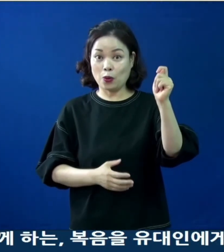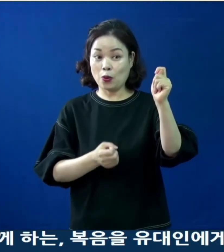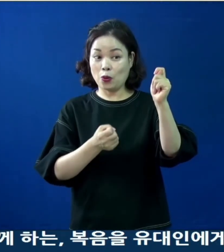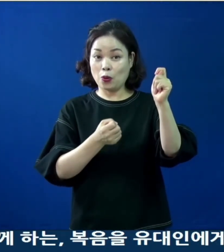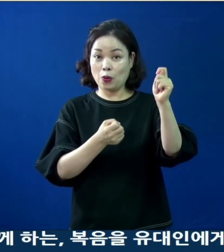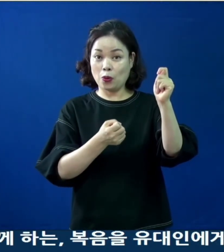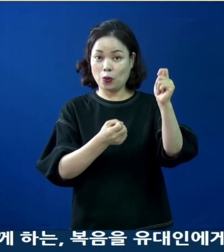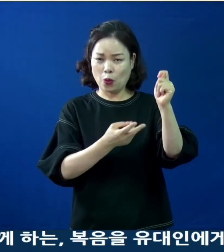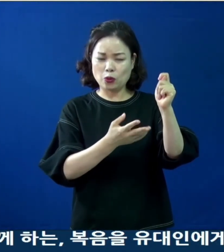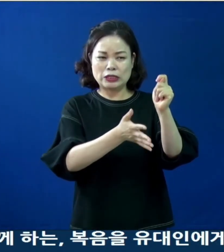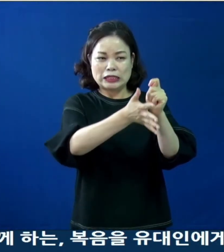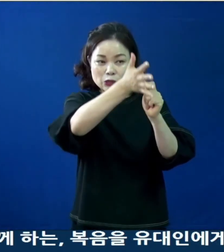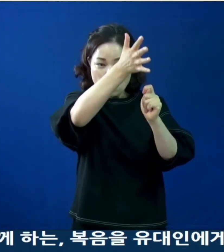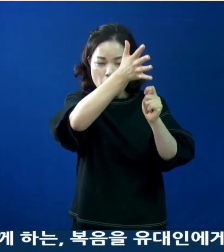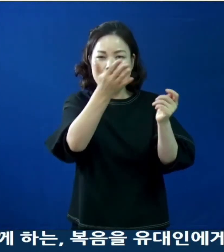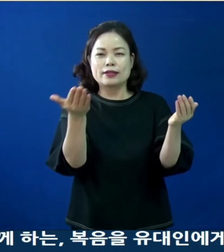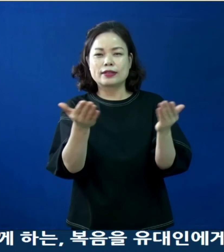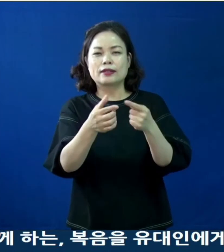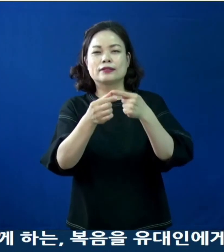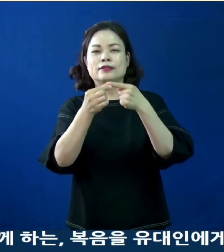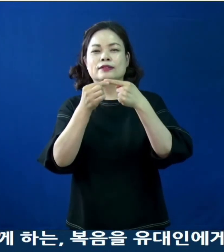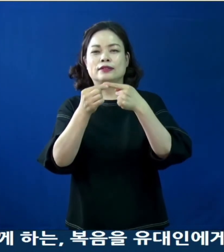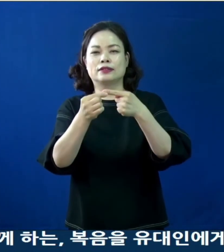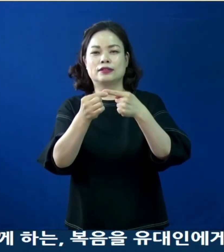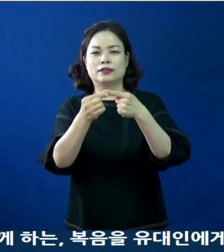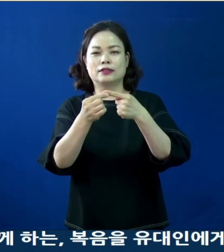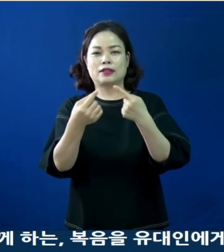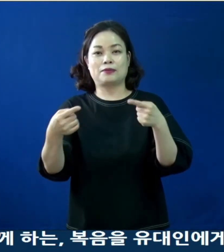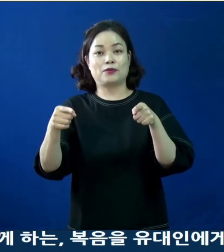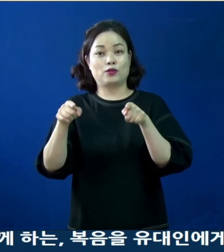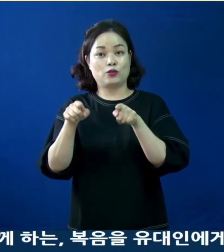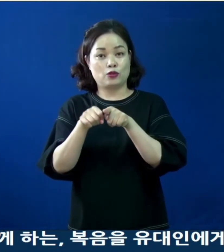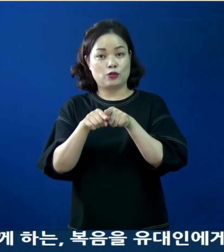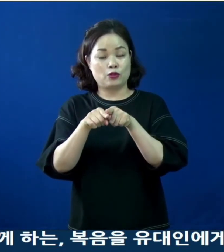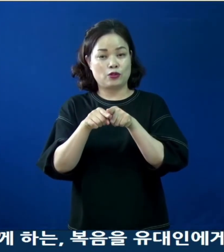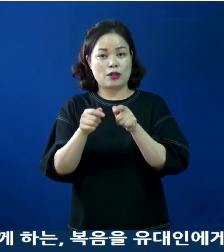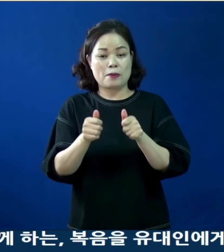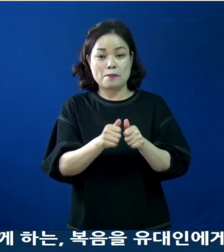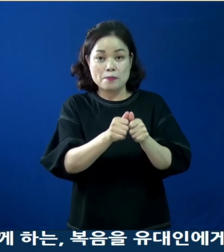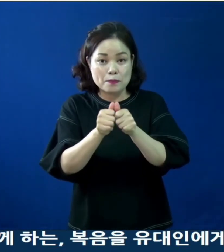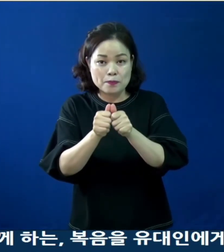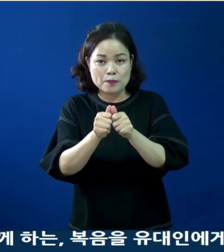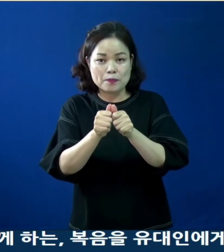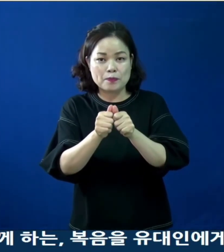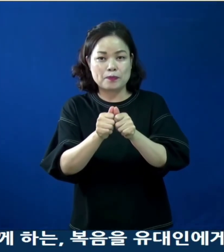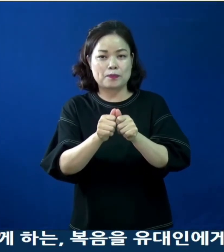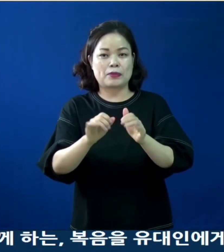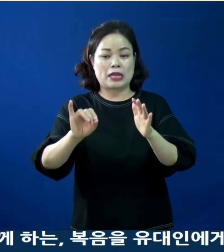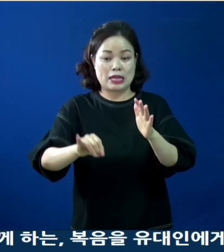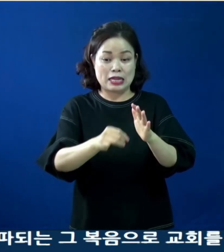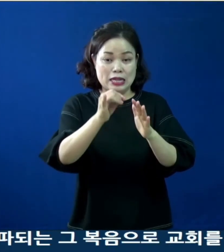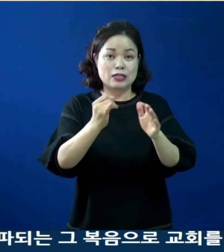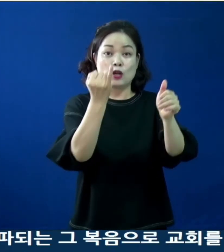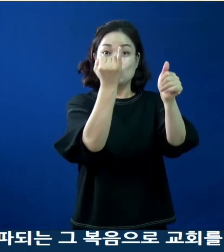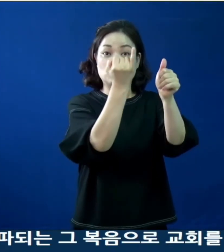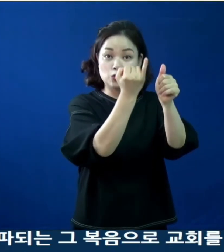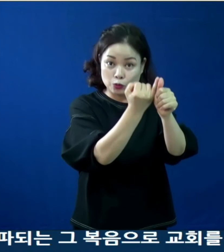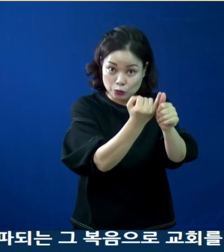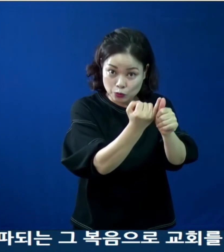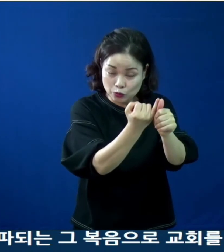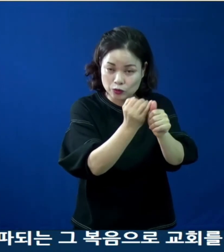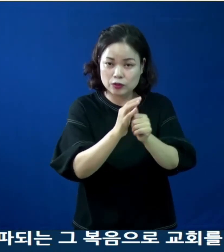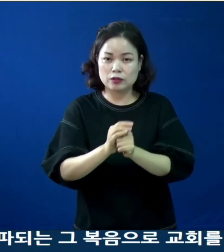고린도에서의 사역은 오늘 본문을 보면 첫째, 동역이 이루어졌습니다. 브리스길라와 아굴라라는 동역자가 생겼고요,